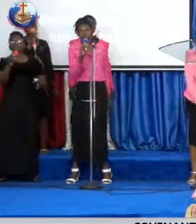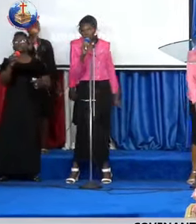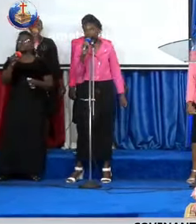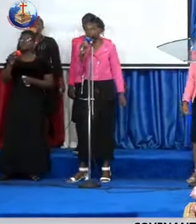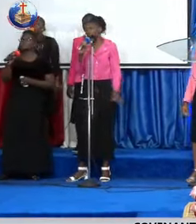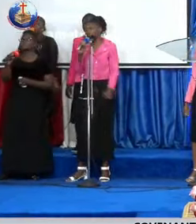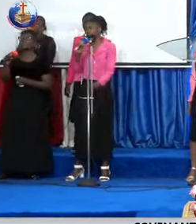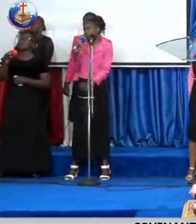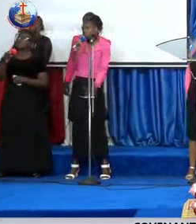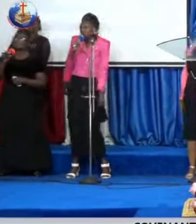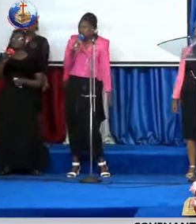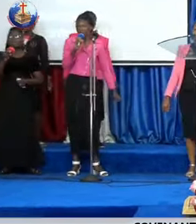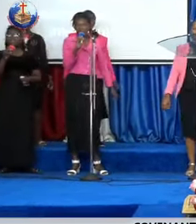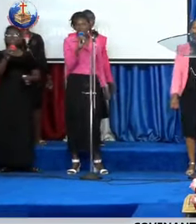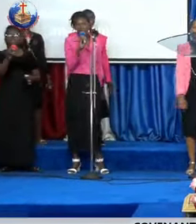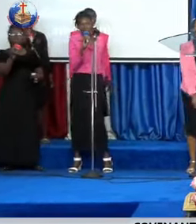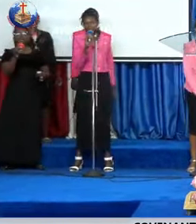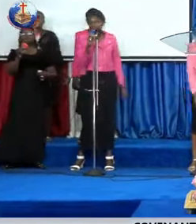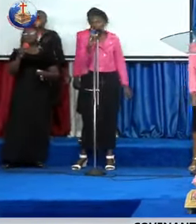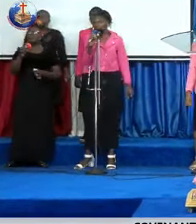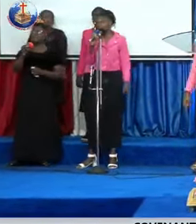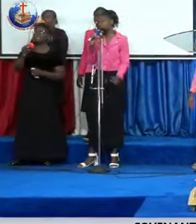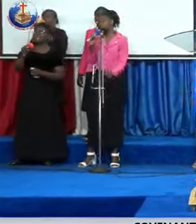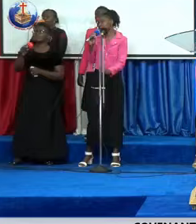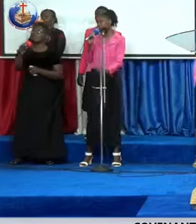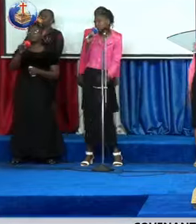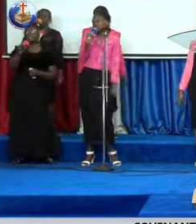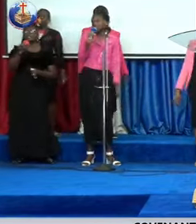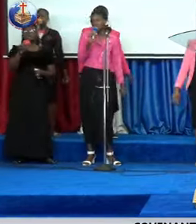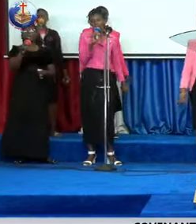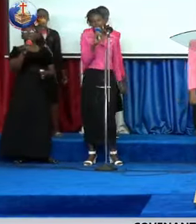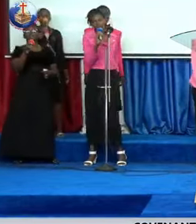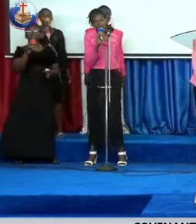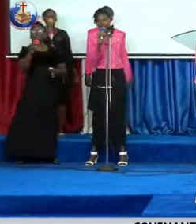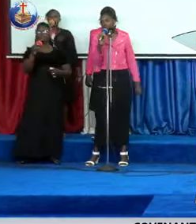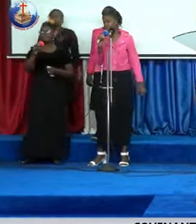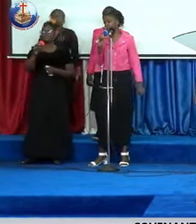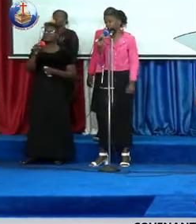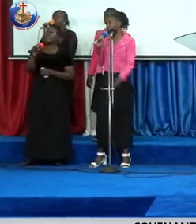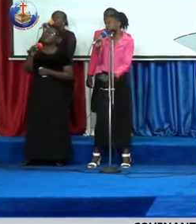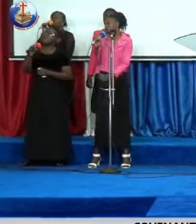wetu. Dhambi ni baya uleta mauti kwetu.